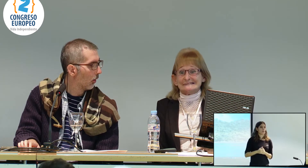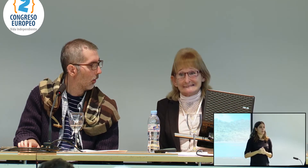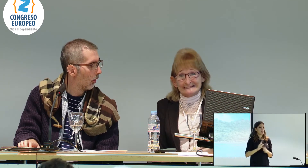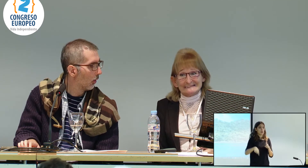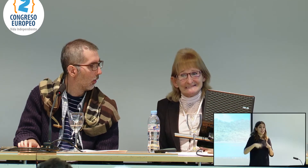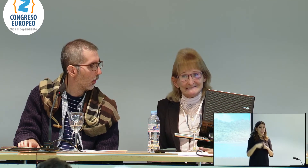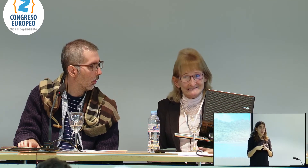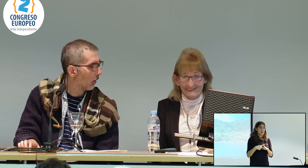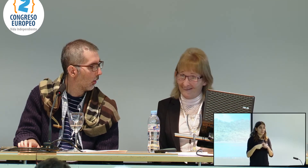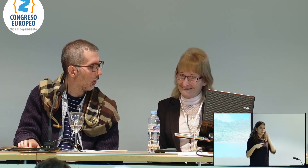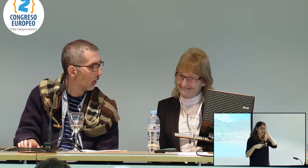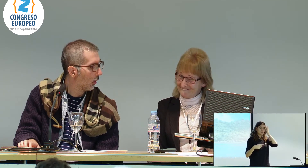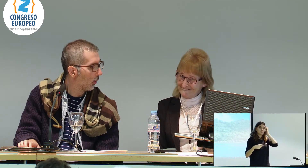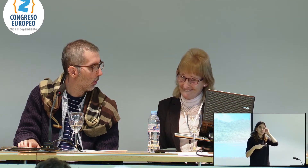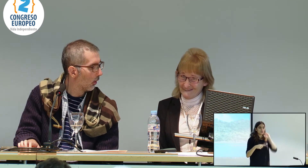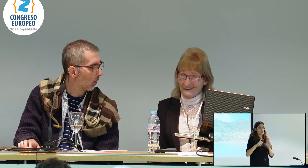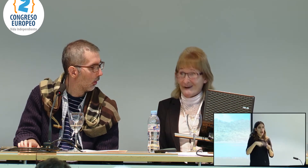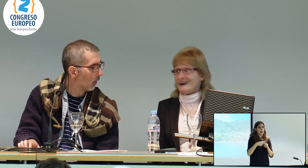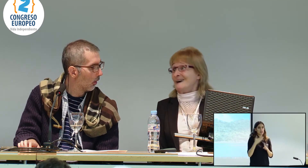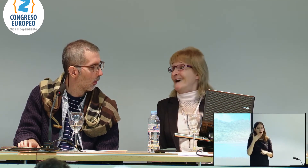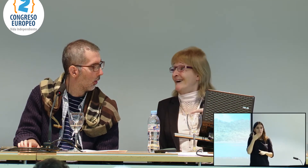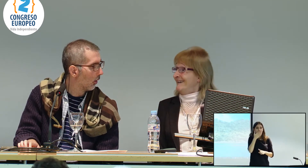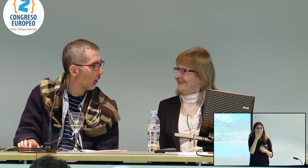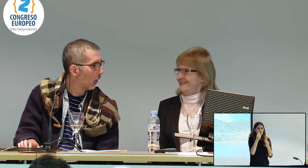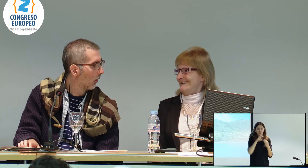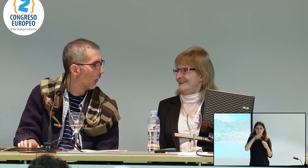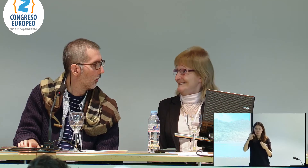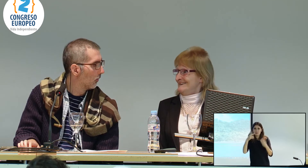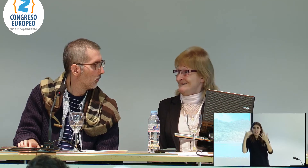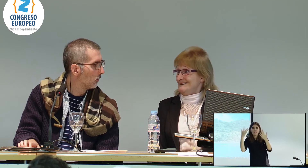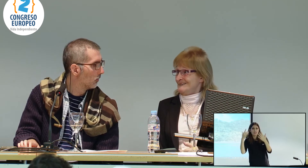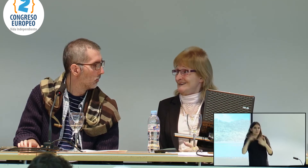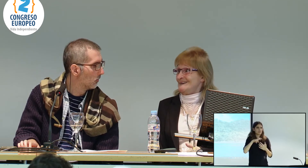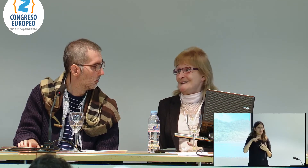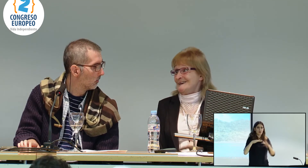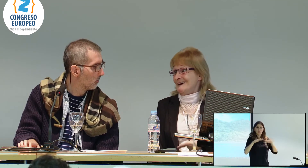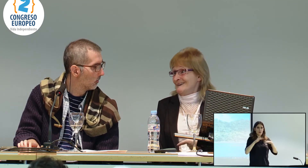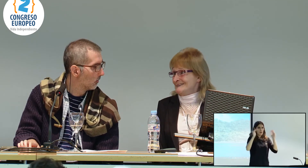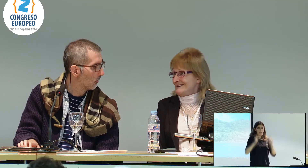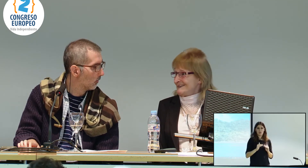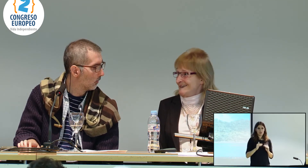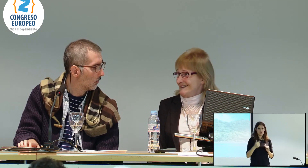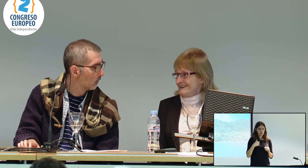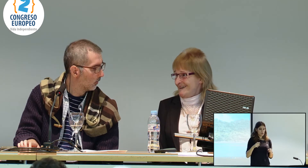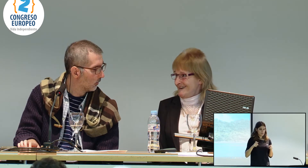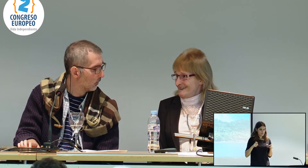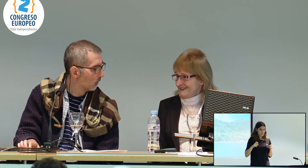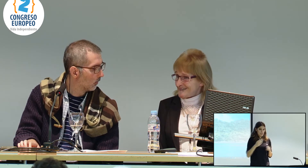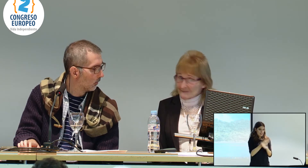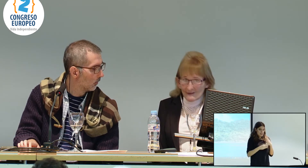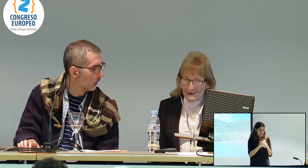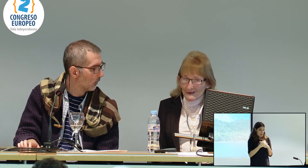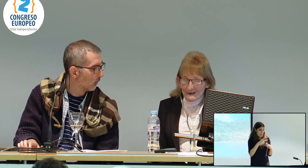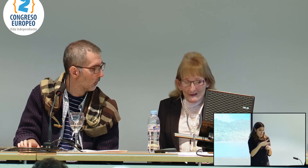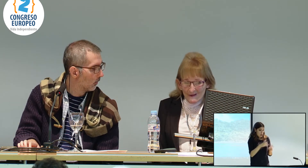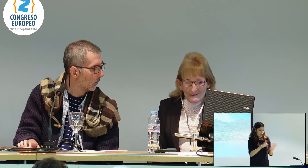exceso de ropa, botas, calefacción y demás me restaban movilidad tanto como mi propia discapacidad.